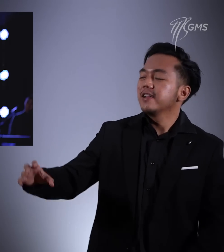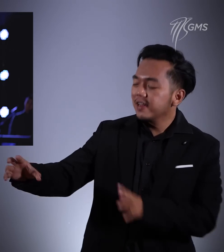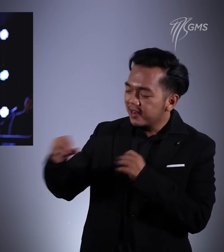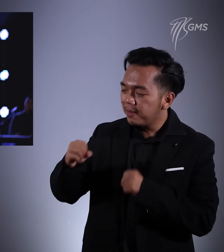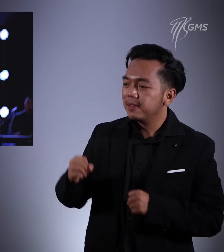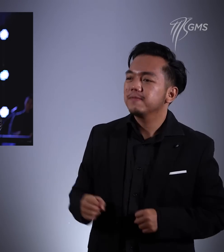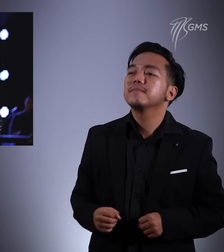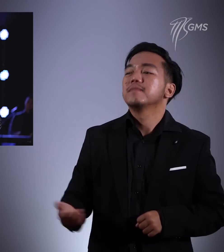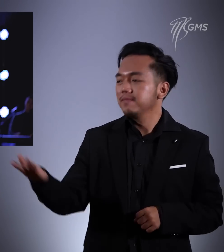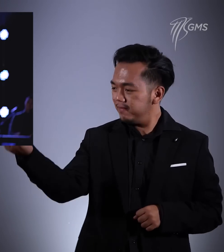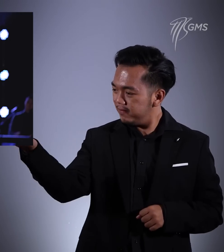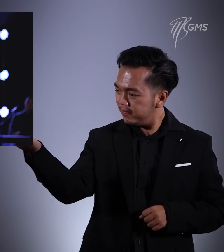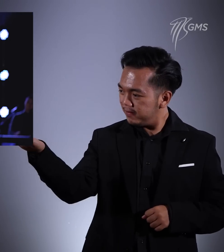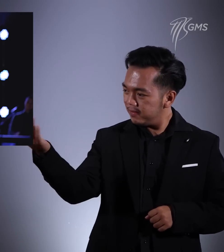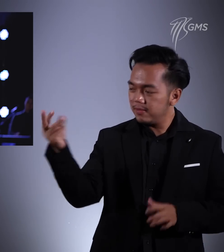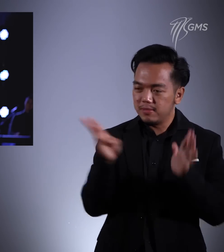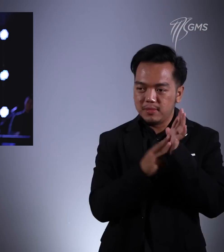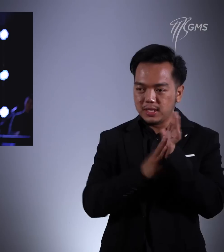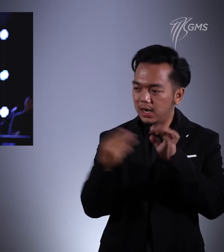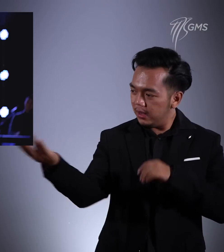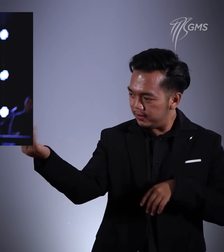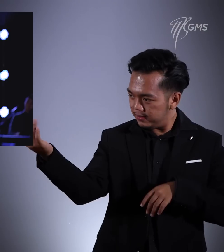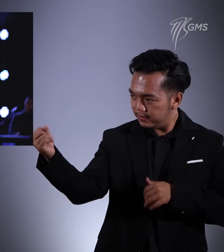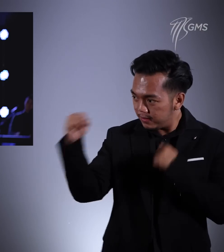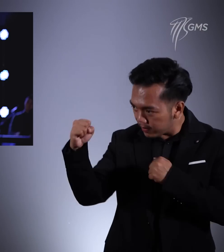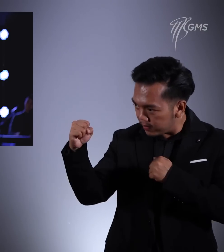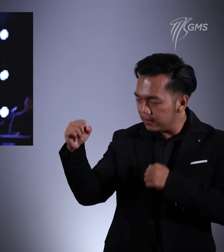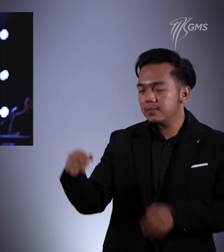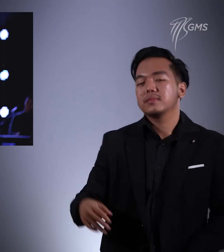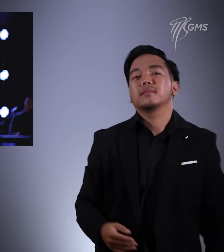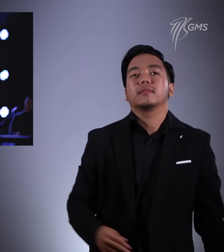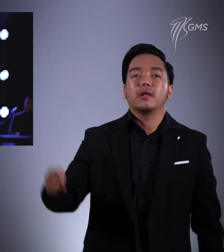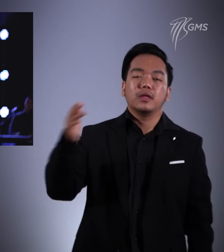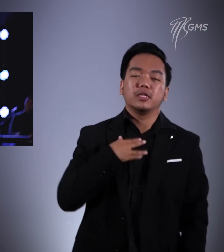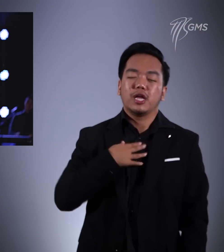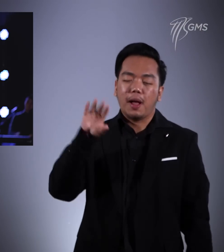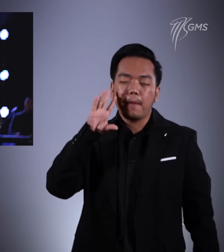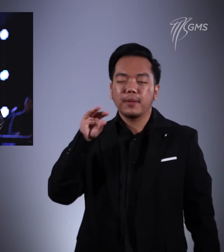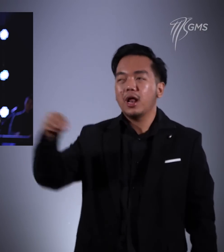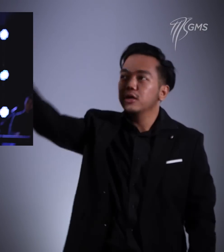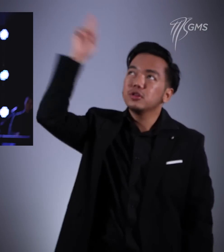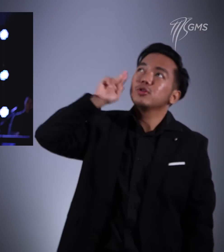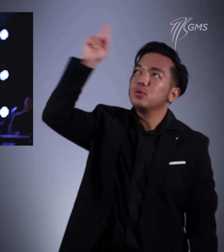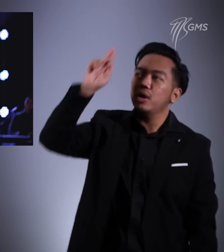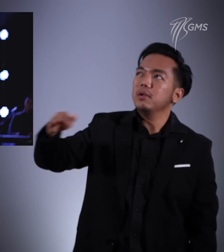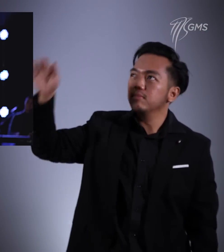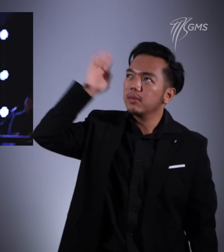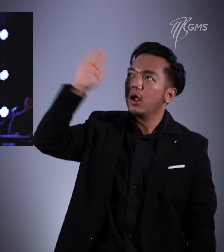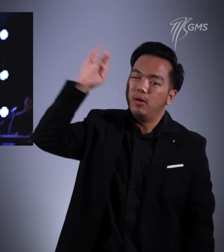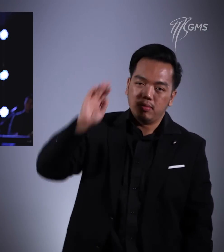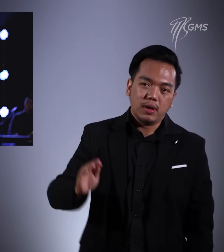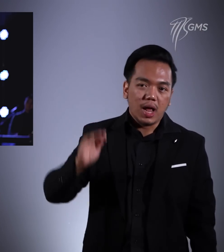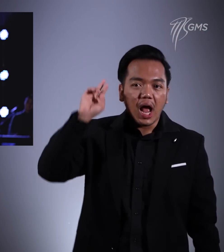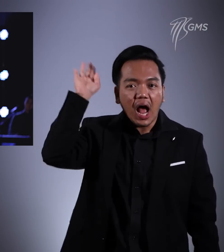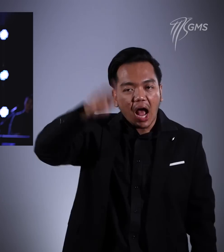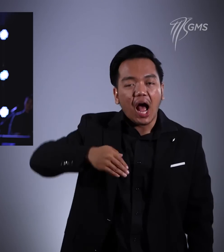lemari ini. Mari, saya bawa itu dalam doa dan berkata, Lord, you can do it again. Kau bisa melakukannya lagi.